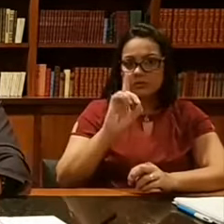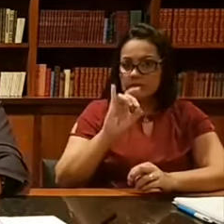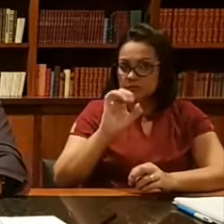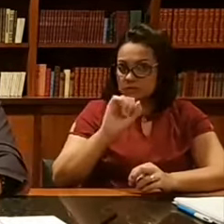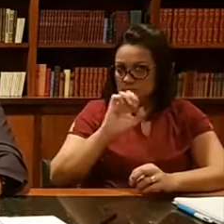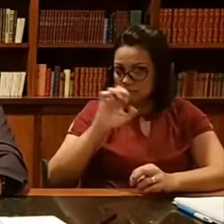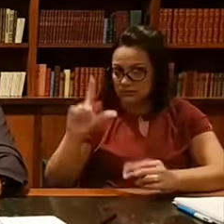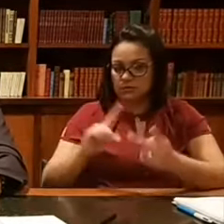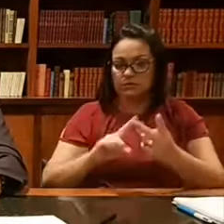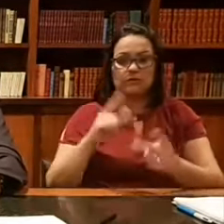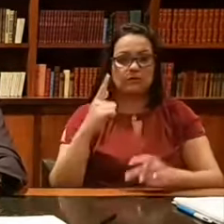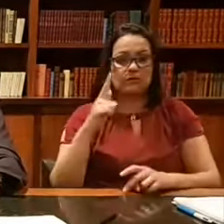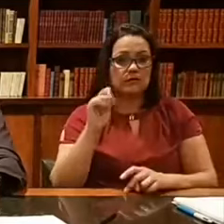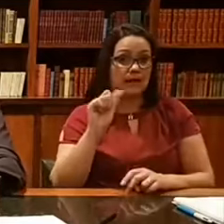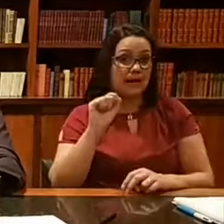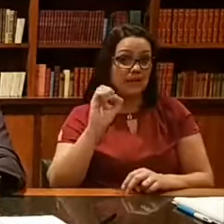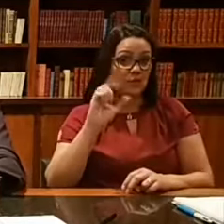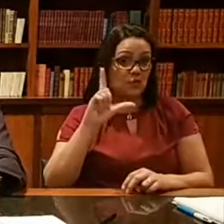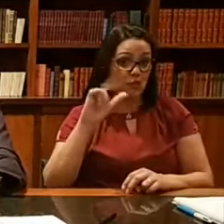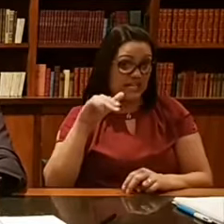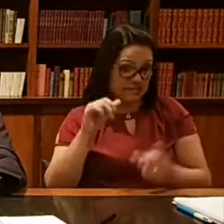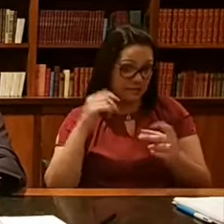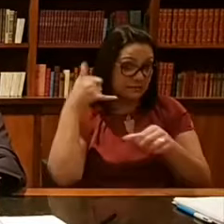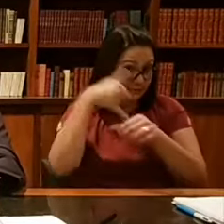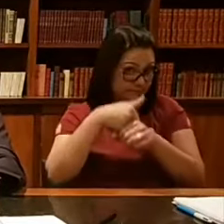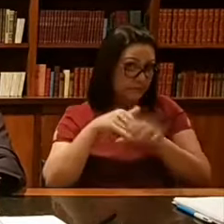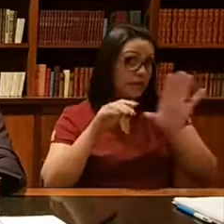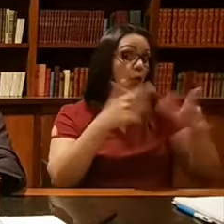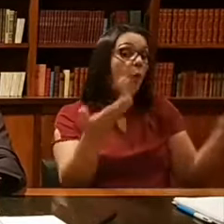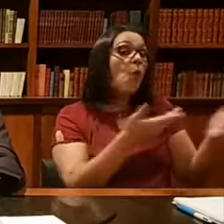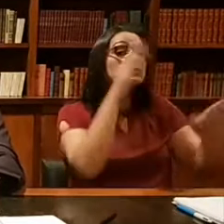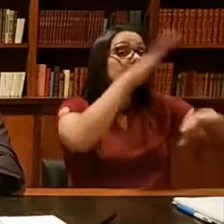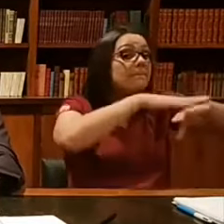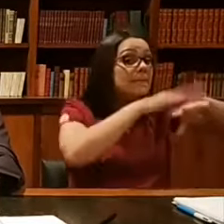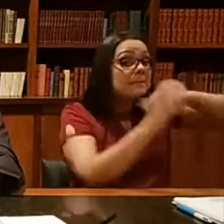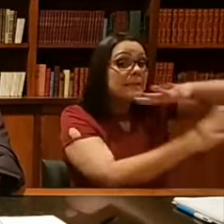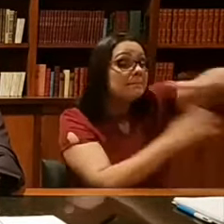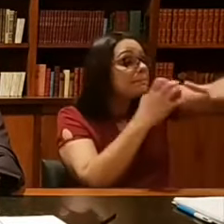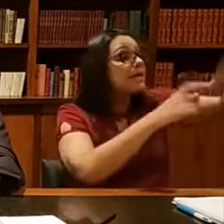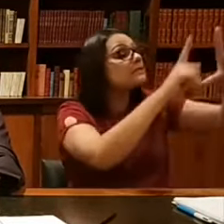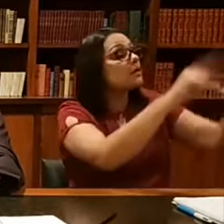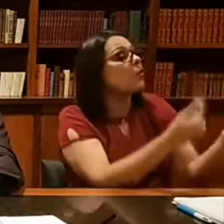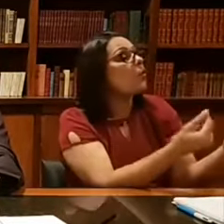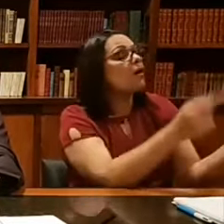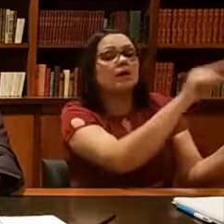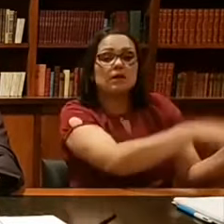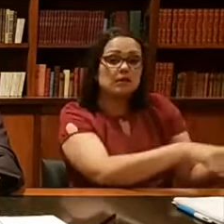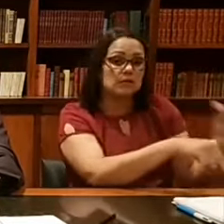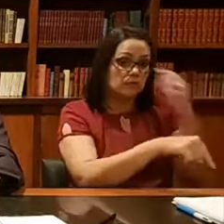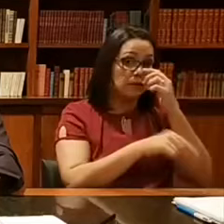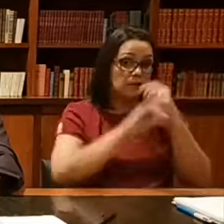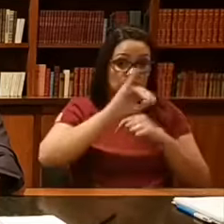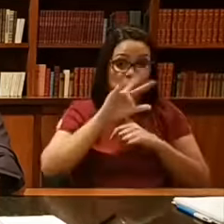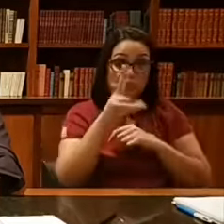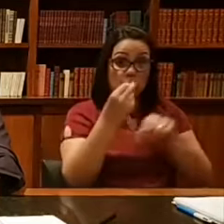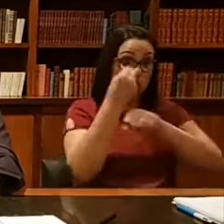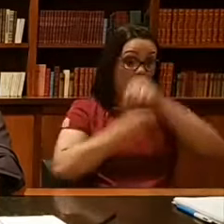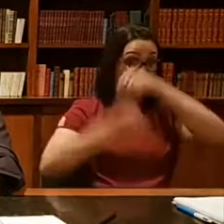detalhe, o preço na refinaria, hoje em dia, está mais baixo do que, se não me engano, julho do ano